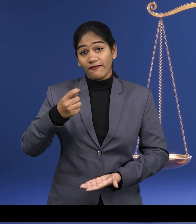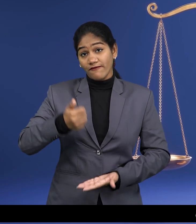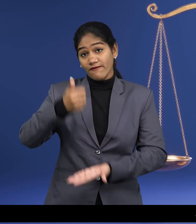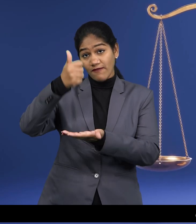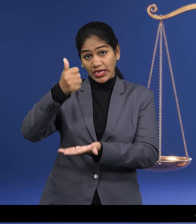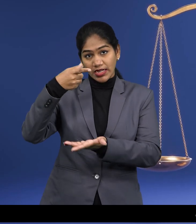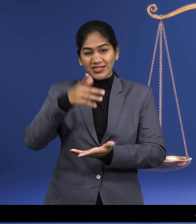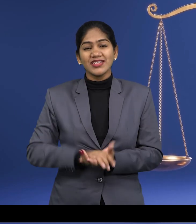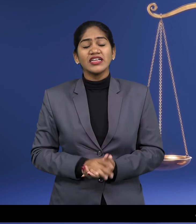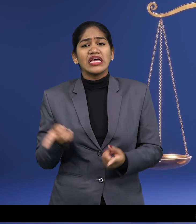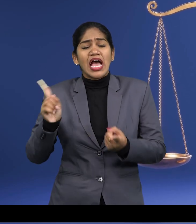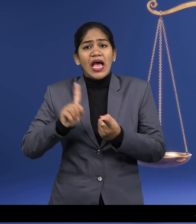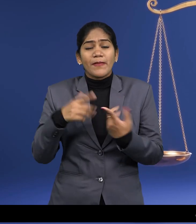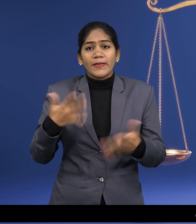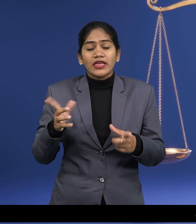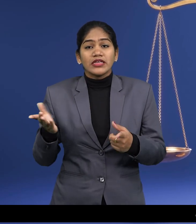ఆర్థిక అత్యవసర పరిస్థితి